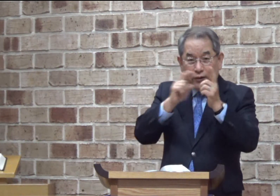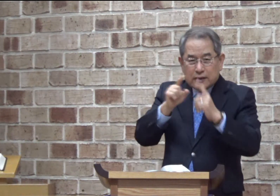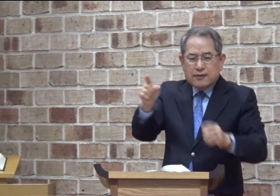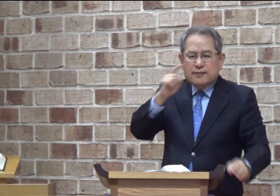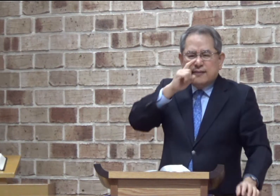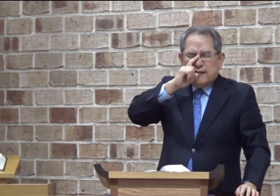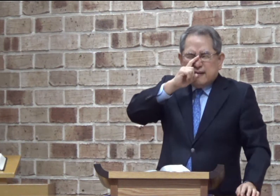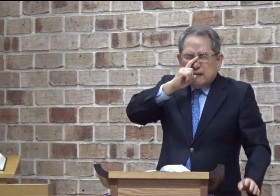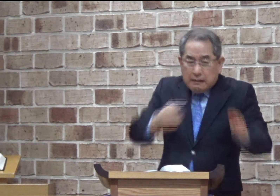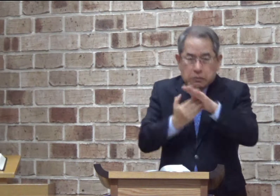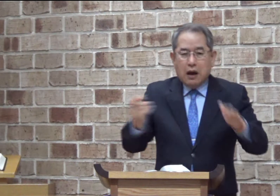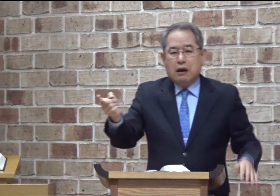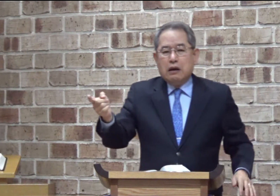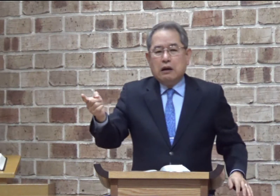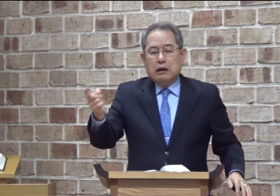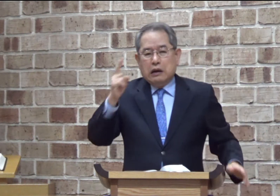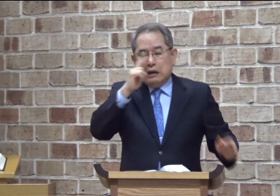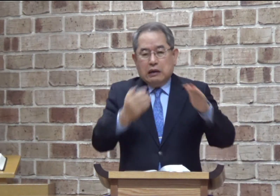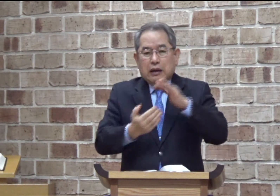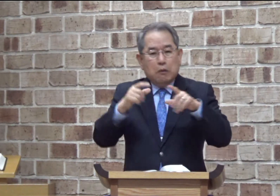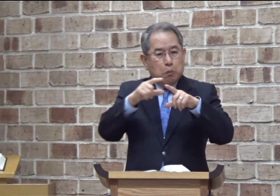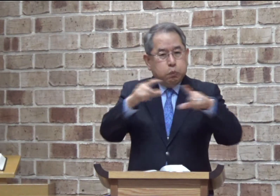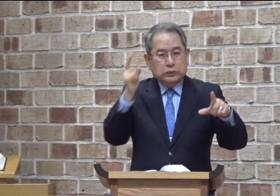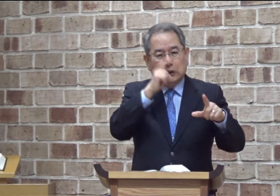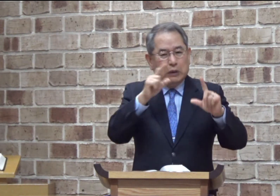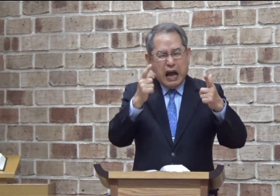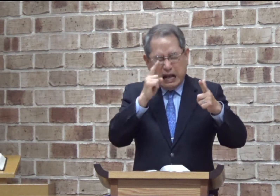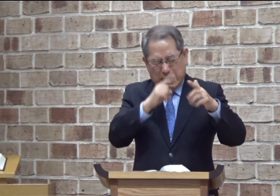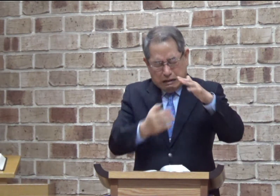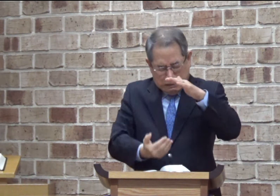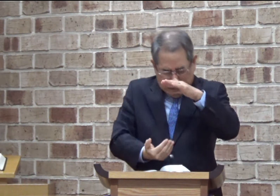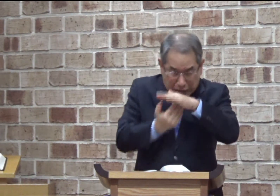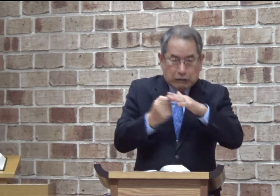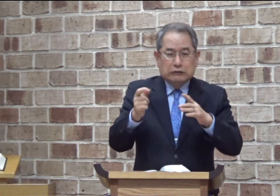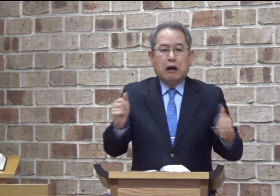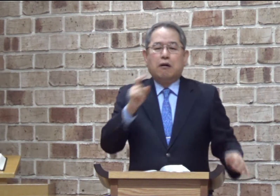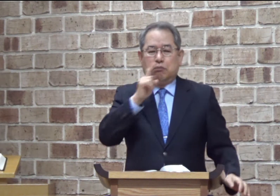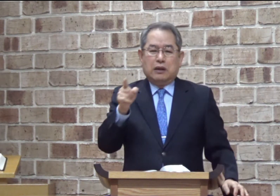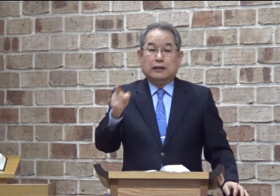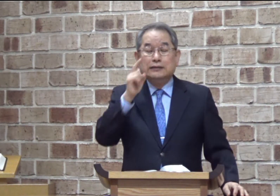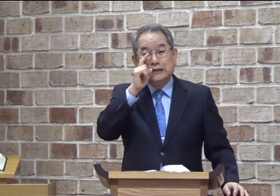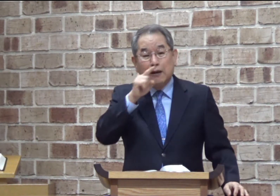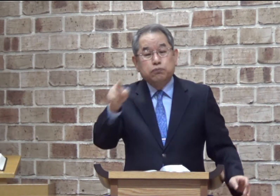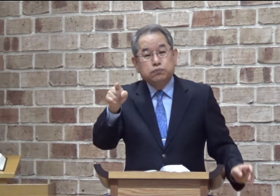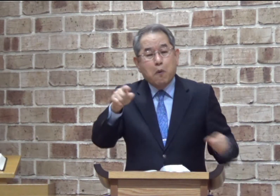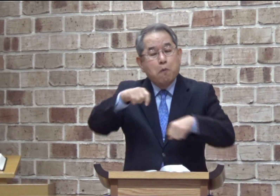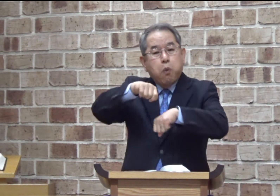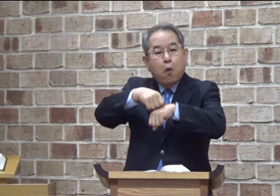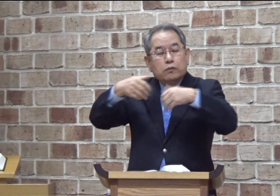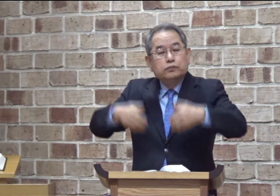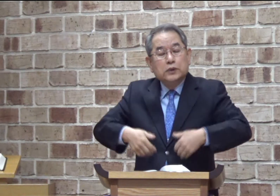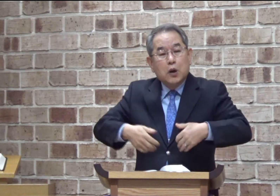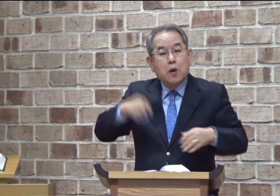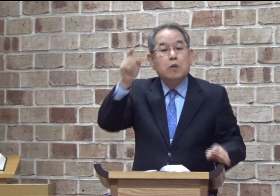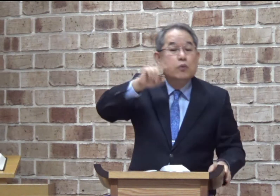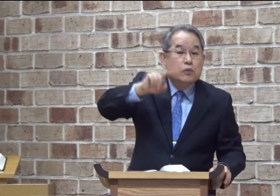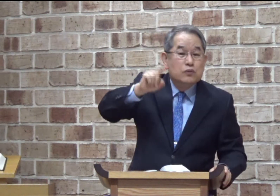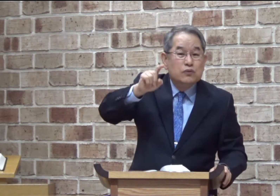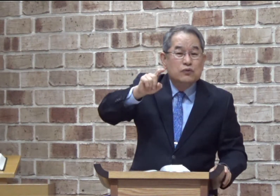그런 사람들에게는 그냥 가벼운 벌이 아니라, 집에 있는 그런 맷돌이 아니라 정말